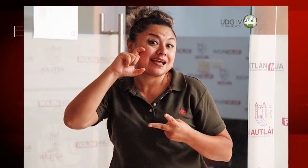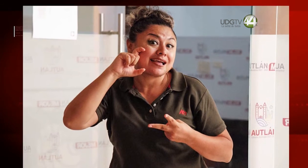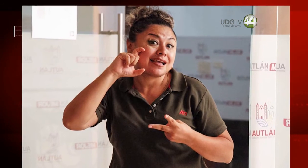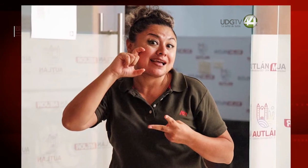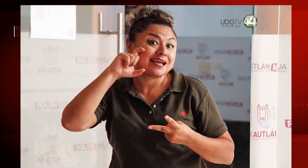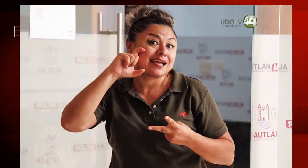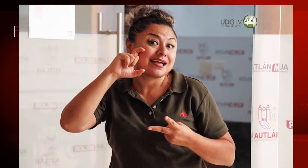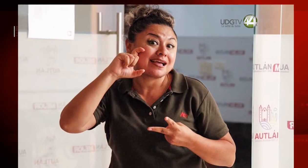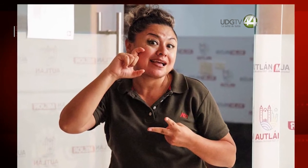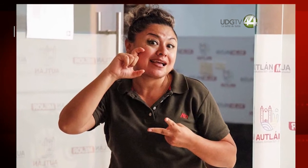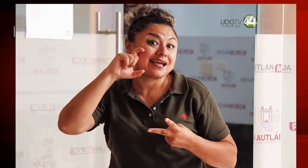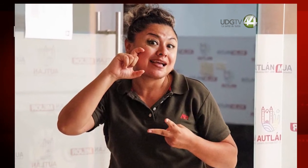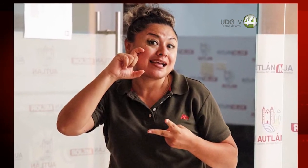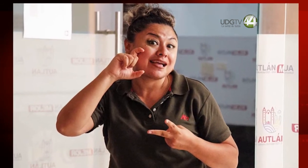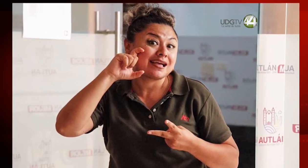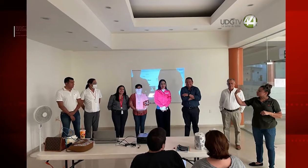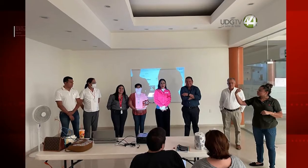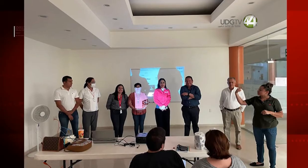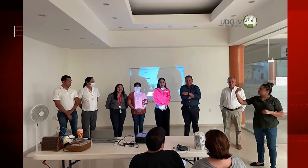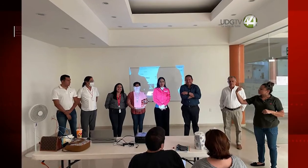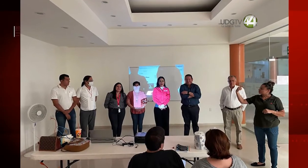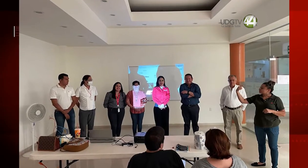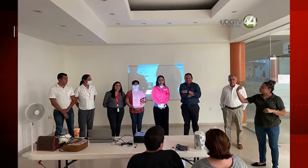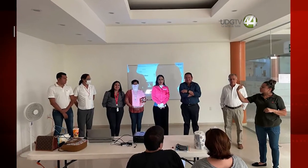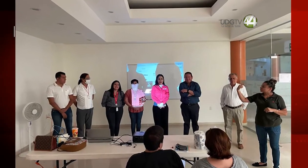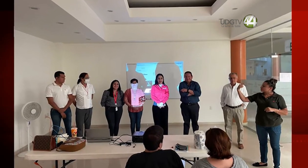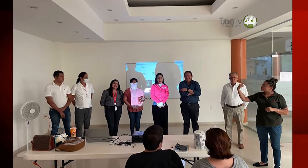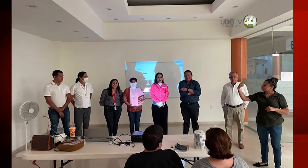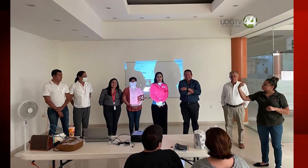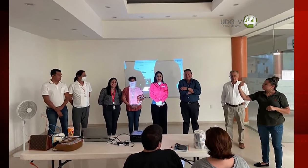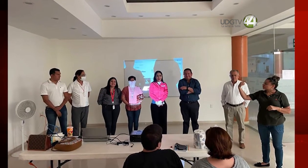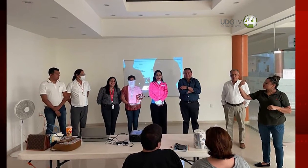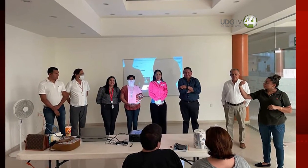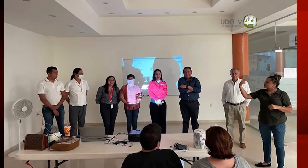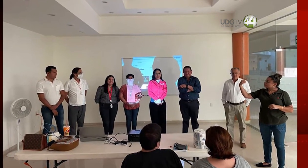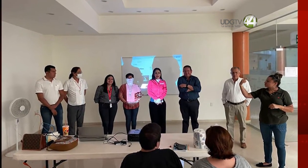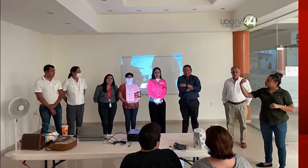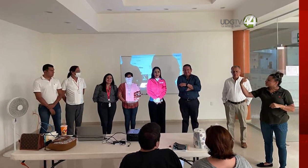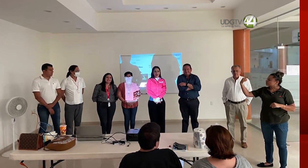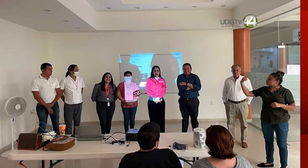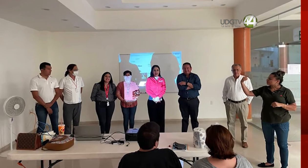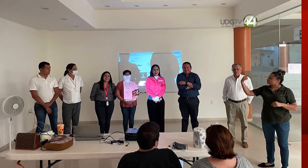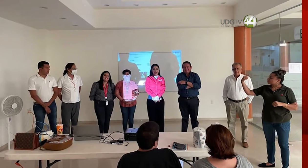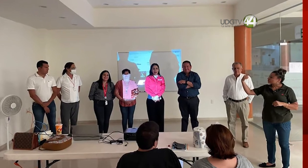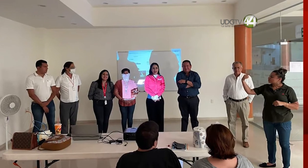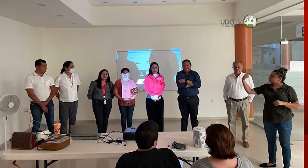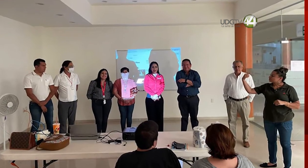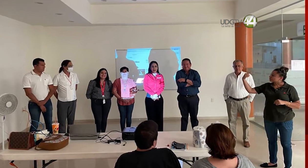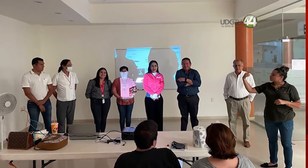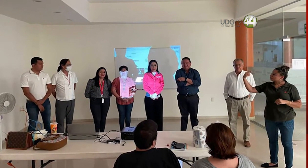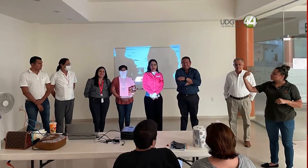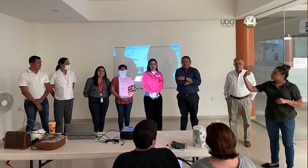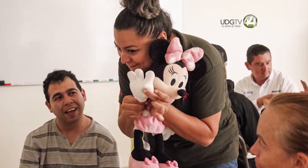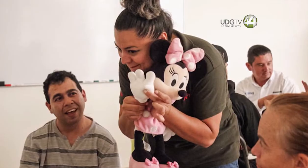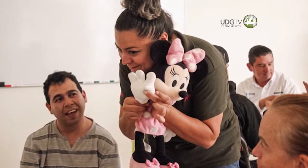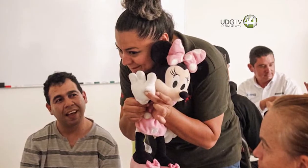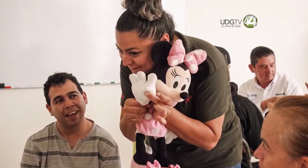de junio y atenderá a personas de los seis años en adelante. De acuerdo con la presidenta del DIF, otro de los objetivos con la